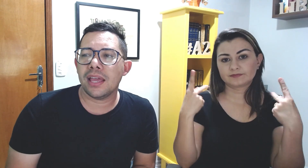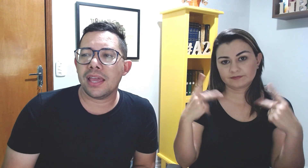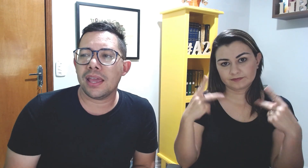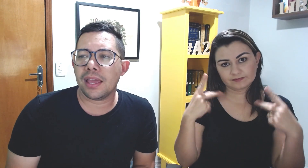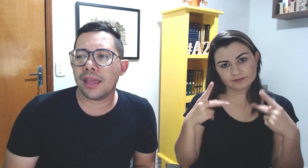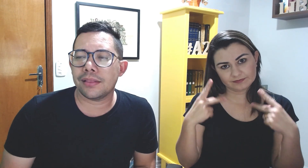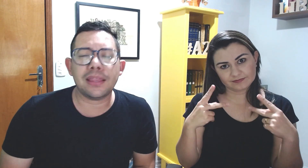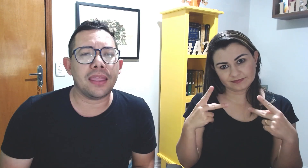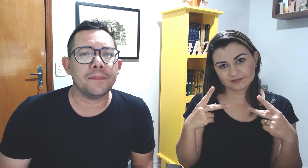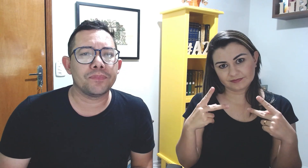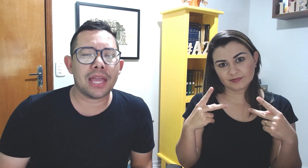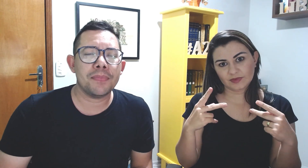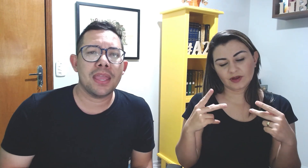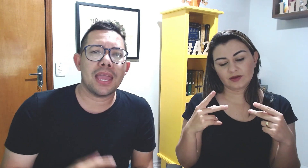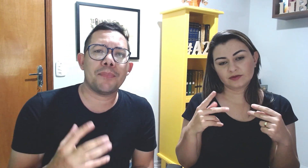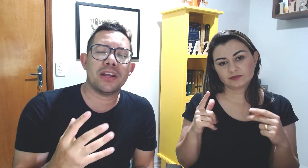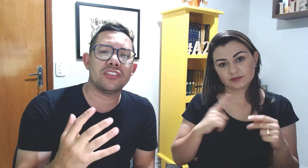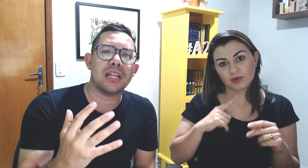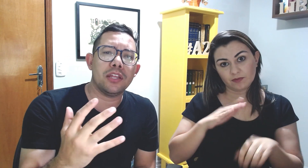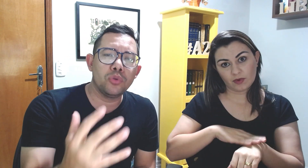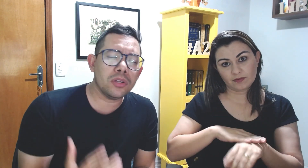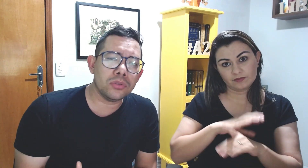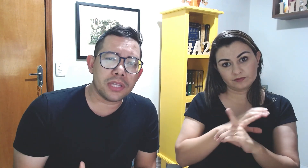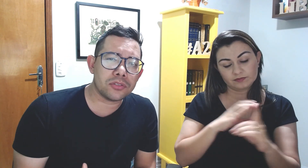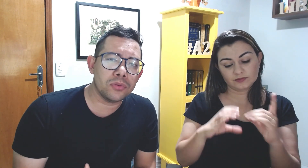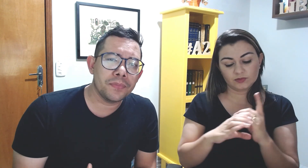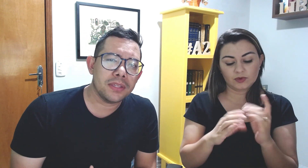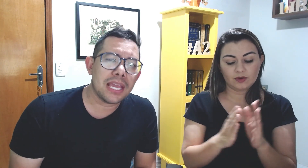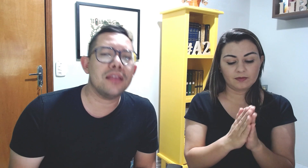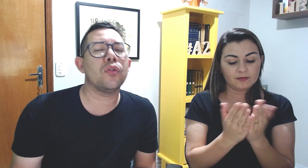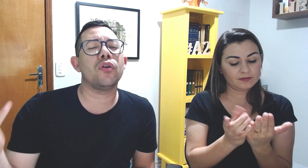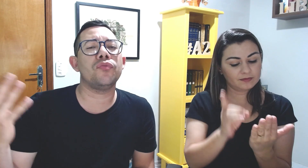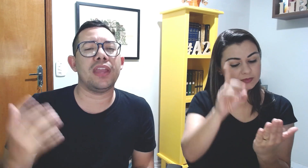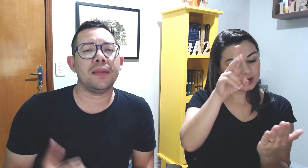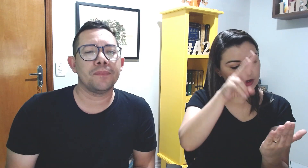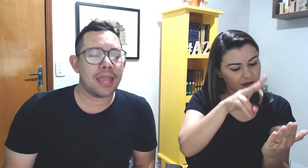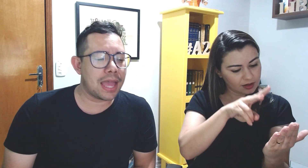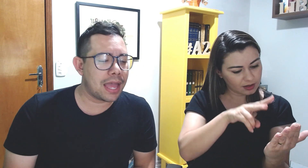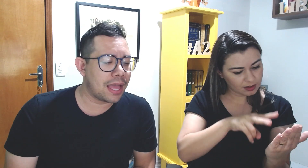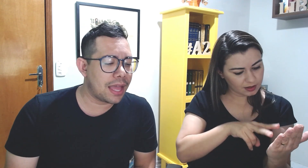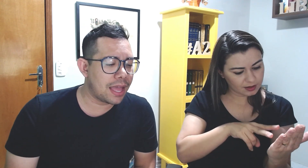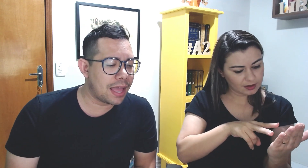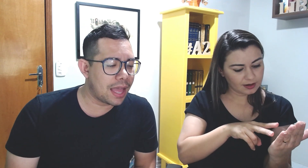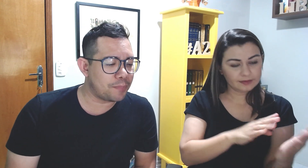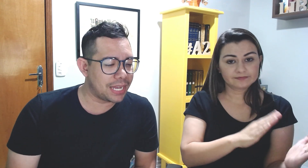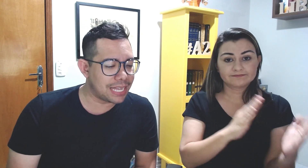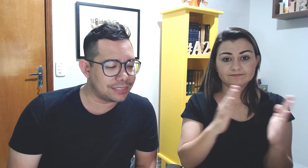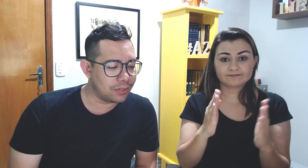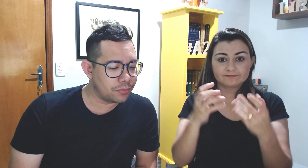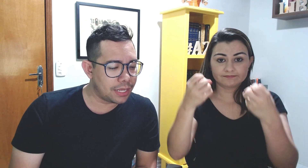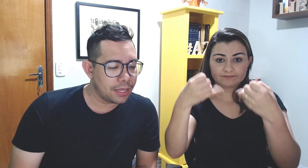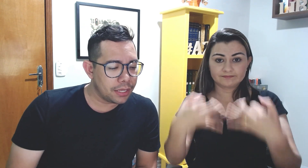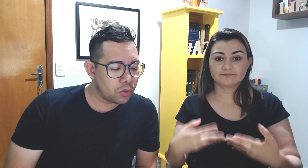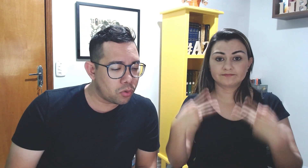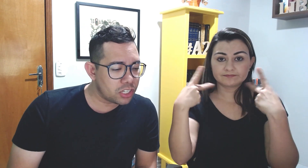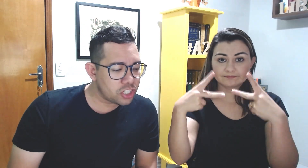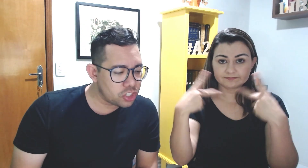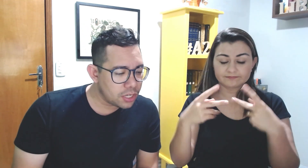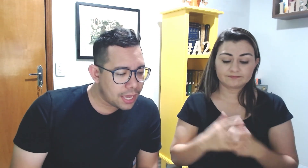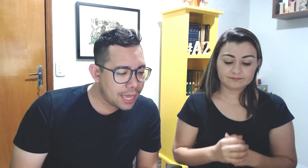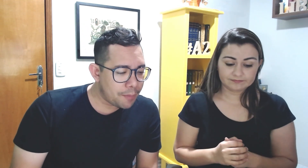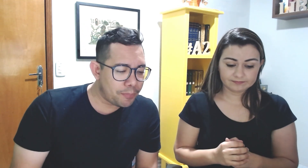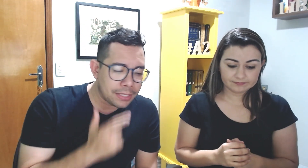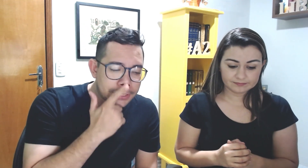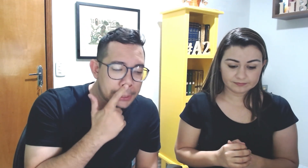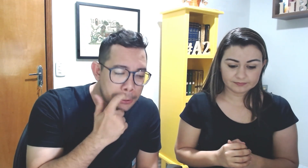igrejas têm, tá? É a parte da leitura do texto e aí logo vem a pregação, né? Então, quando a